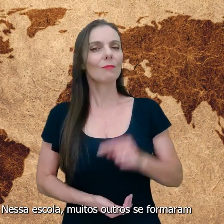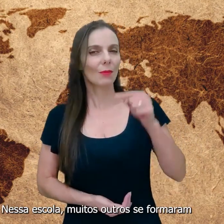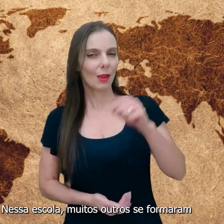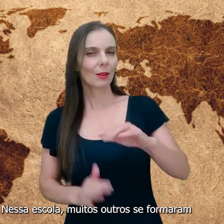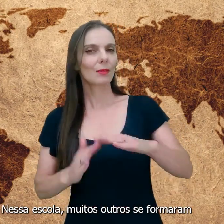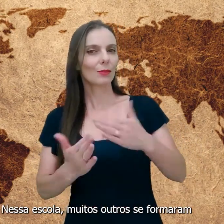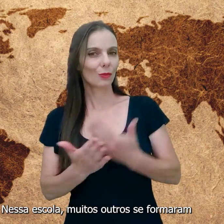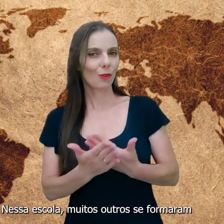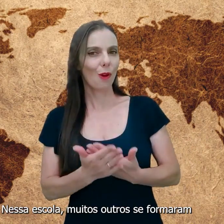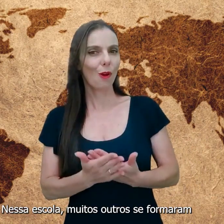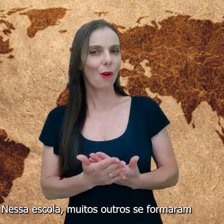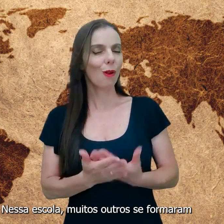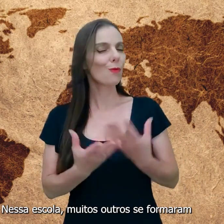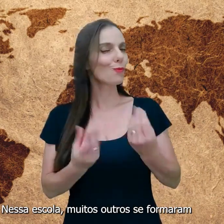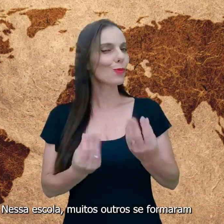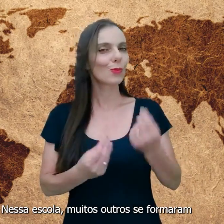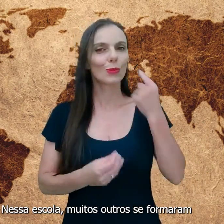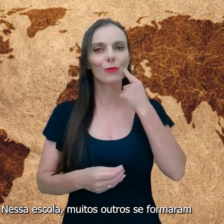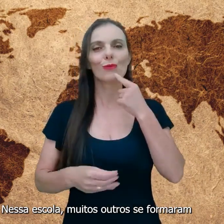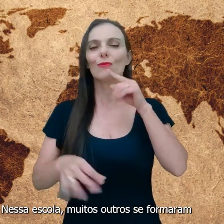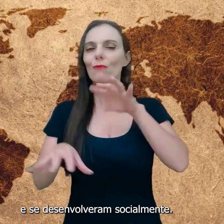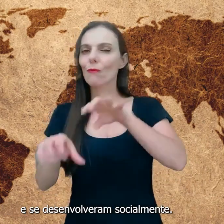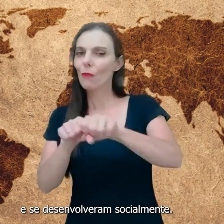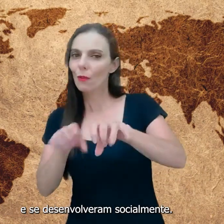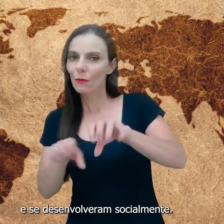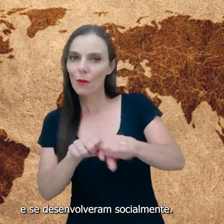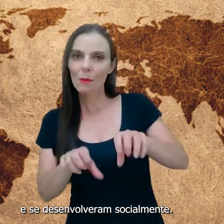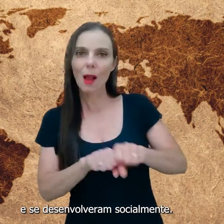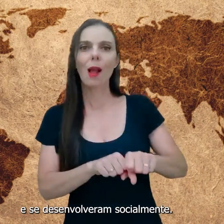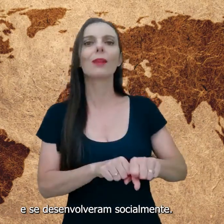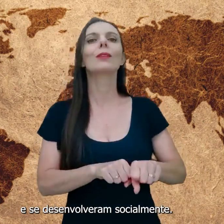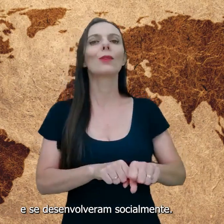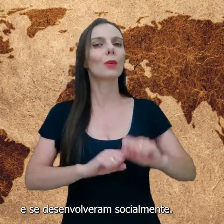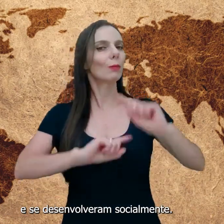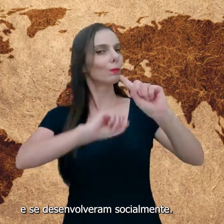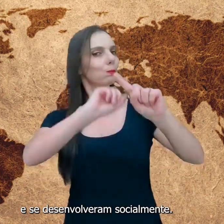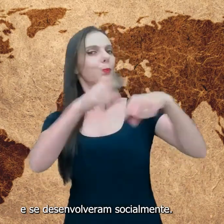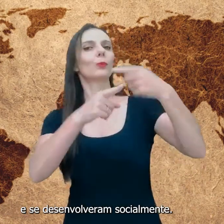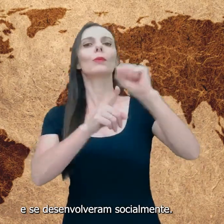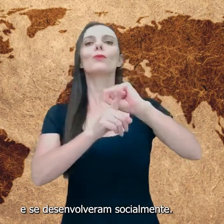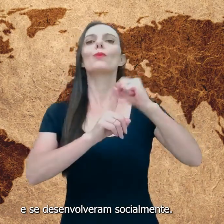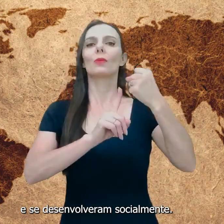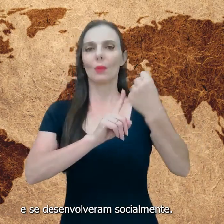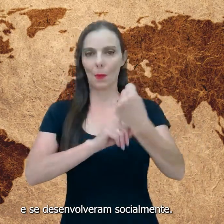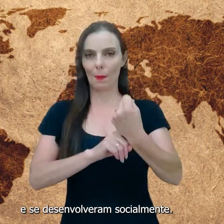Nessa escola, muitos surdos se formaram e se desenvolveram socialmente.